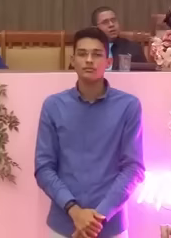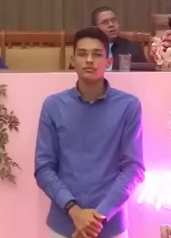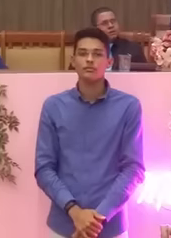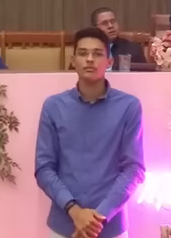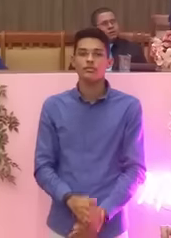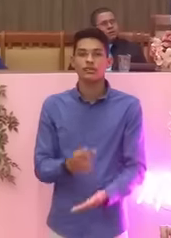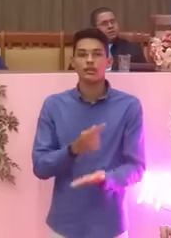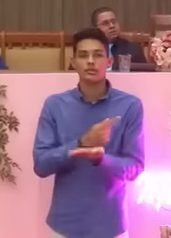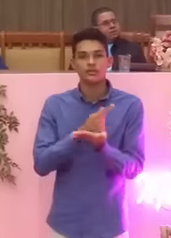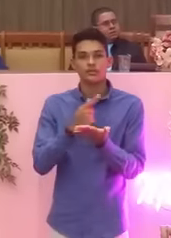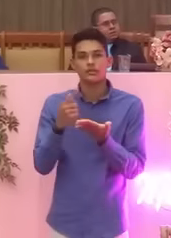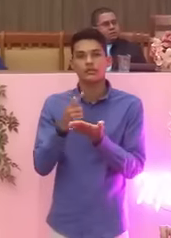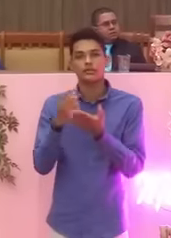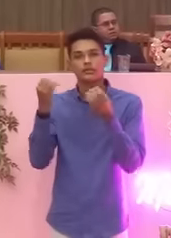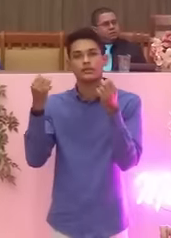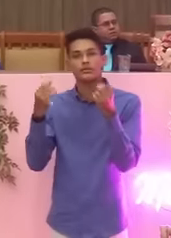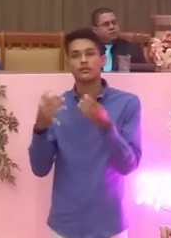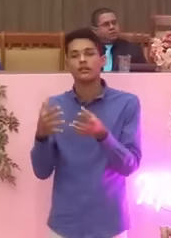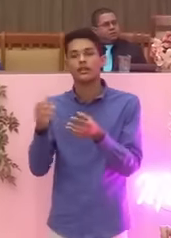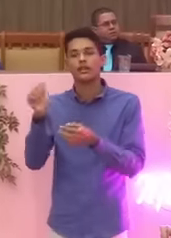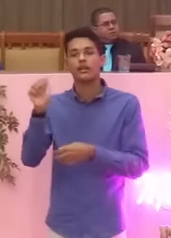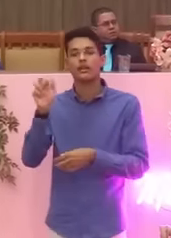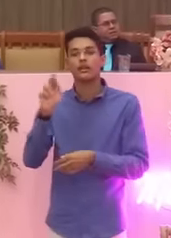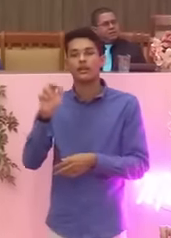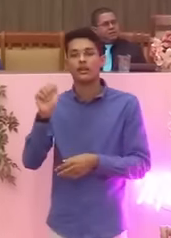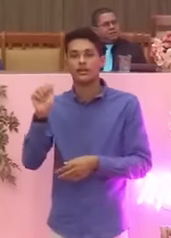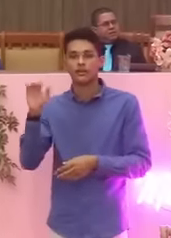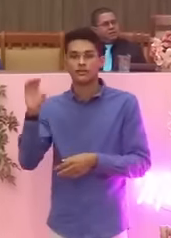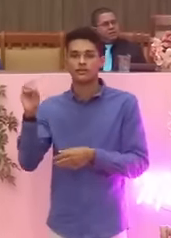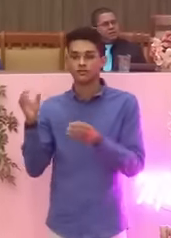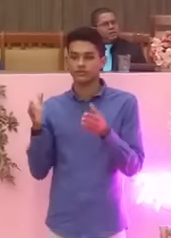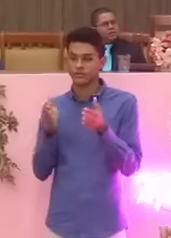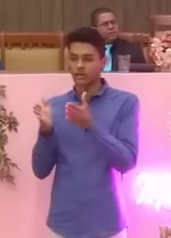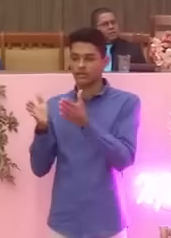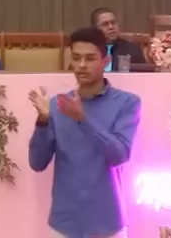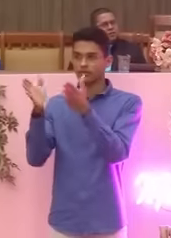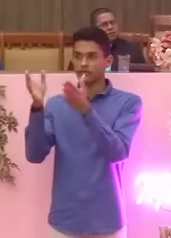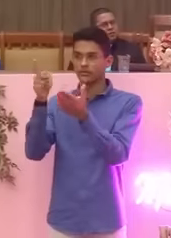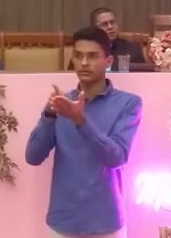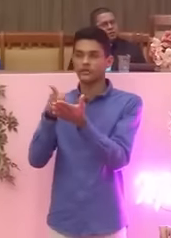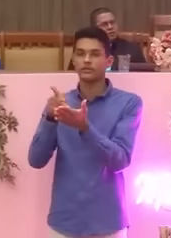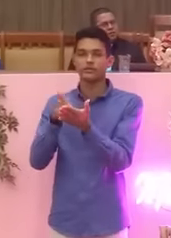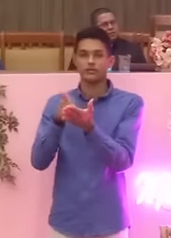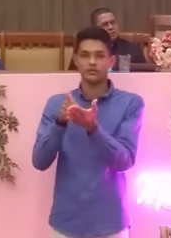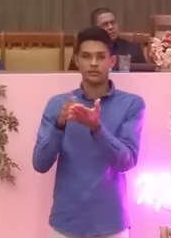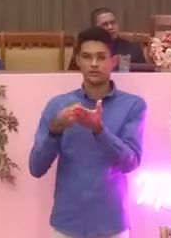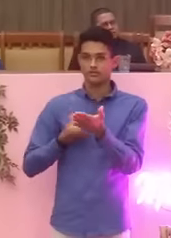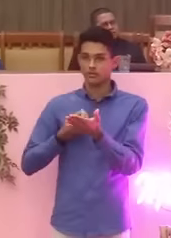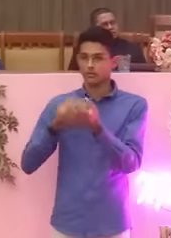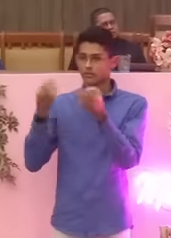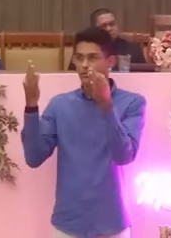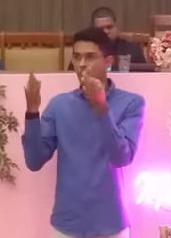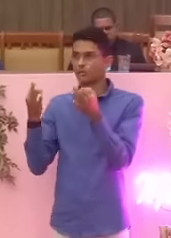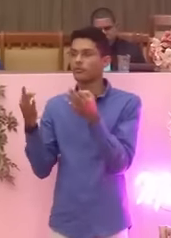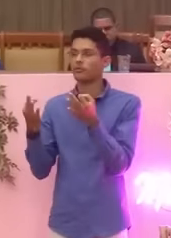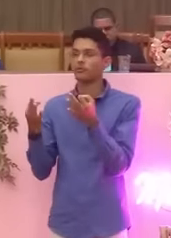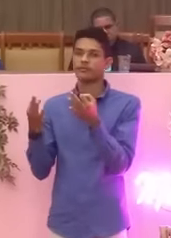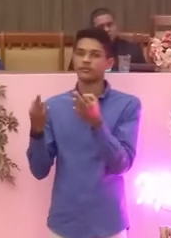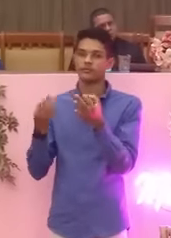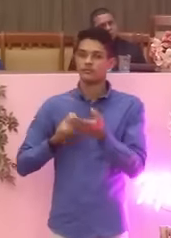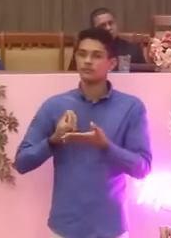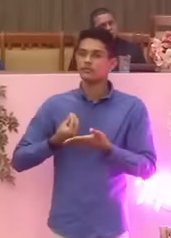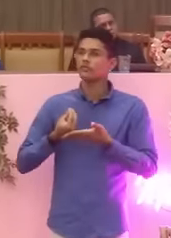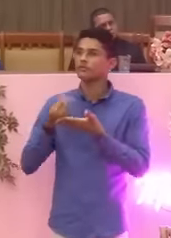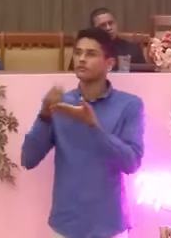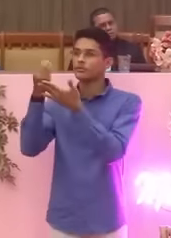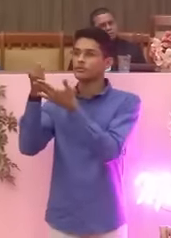Deixa de ser sem vergonha anda na minha Isso é o quê perfeita é assim Deus não tá perguntando se tu